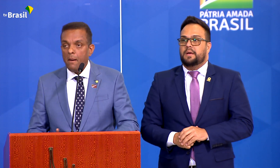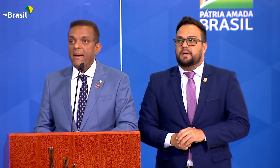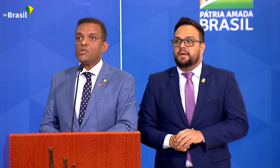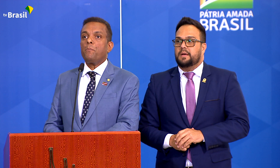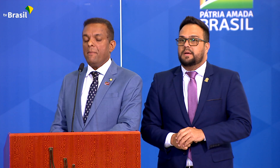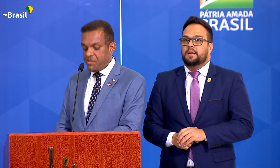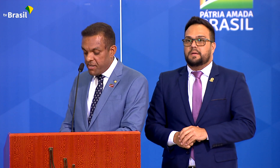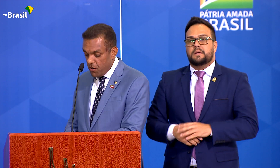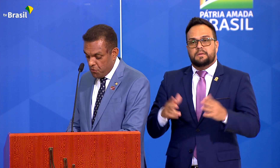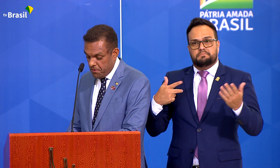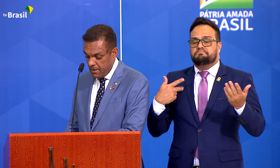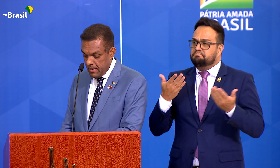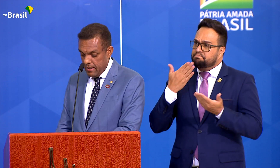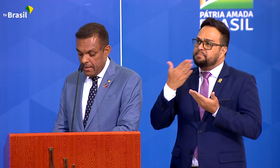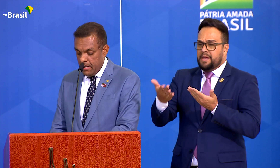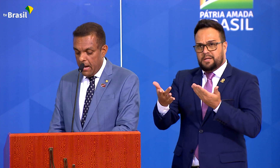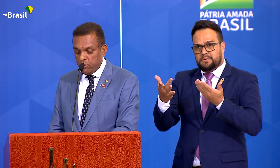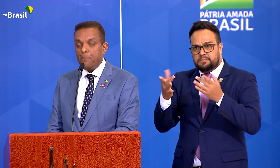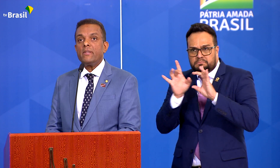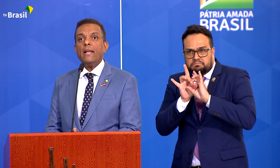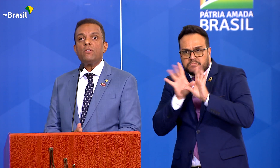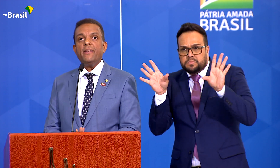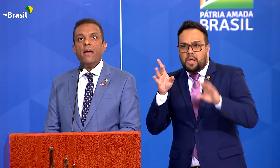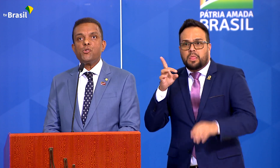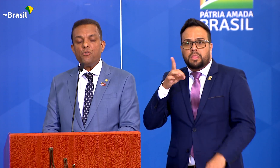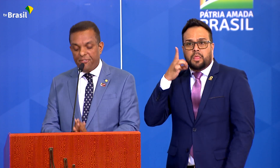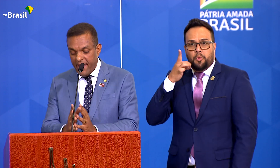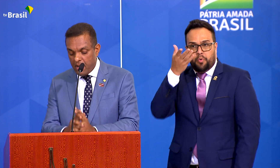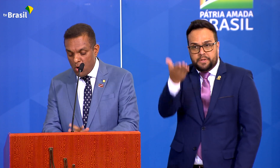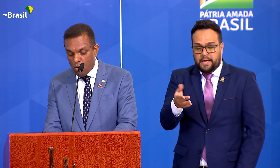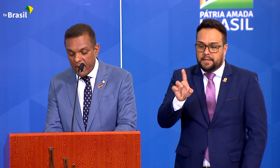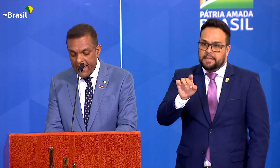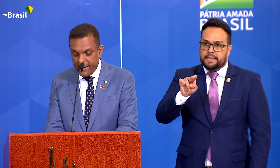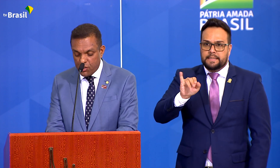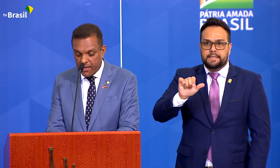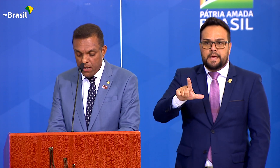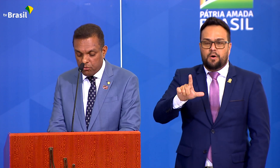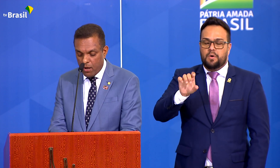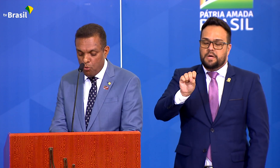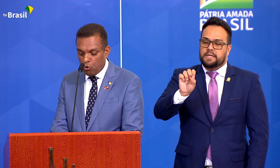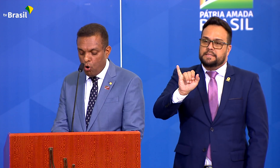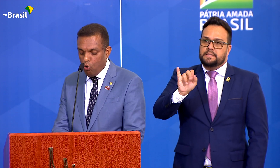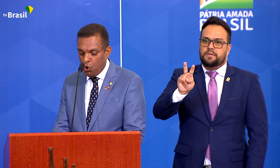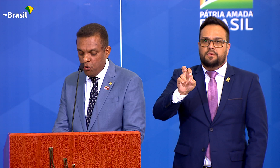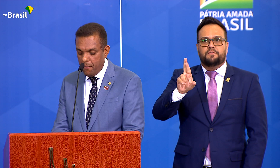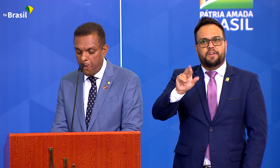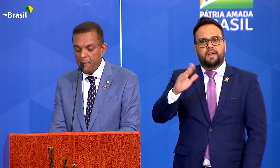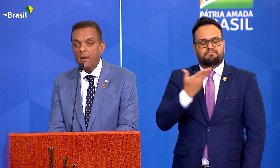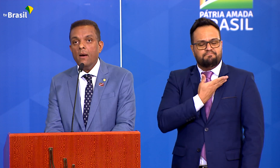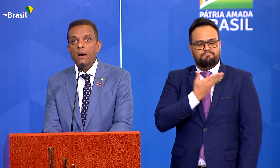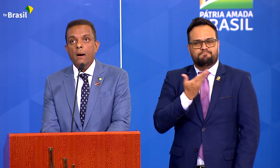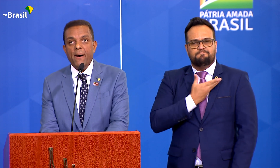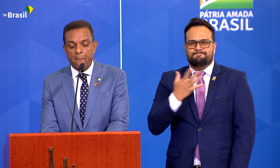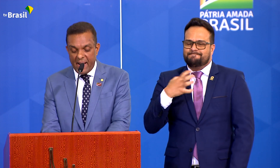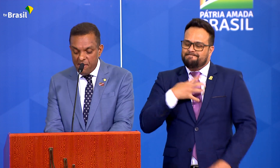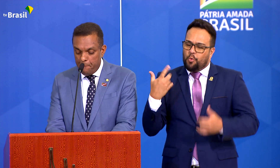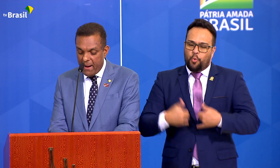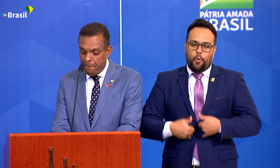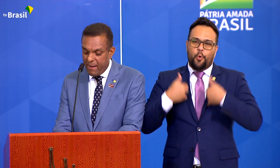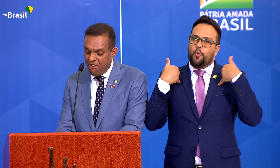eu peço permissão ao Deputado Daniel Silveira meu colega de quem eu tenho muito orgulho